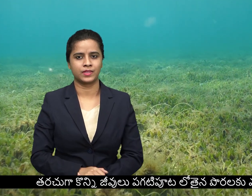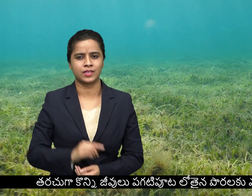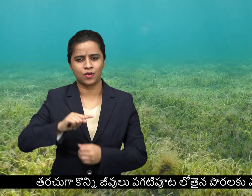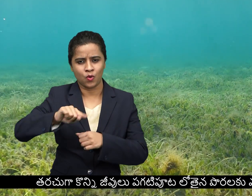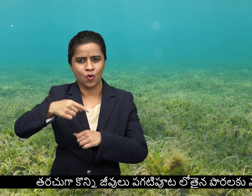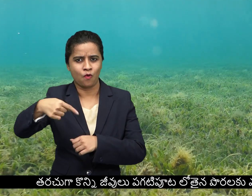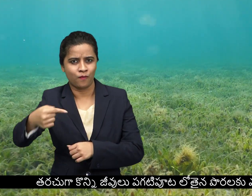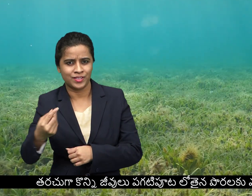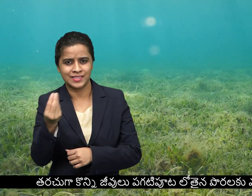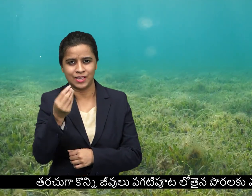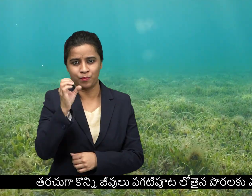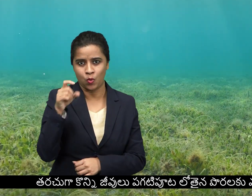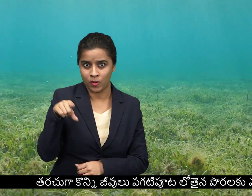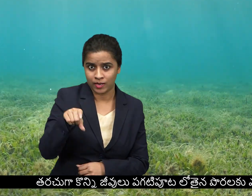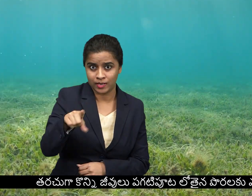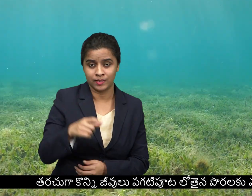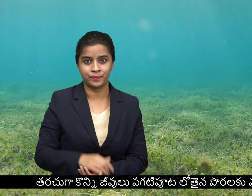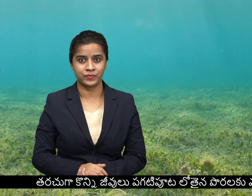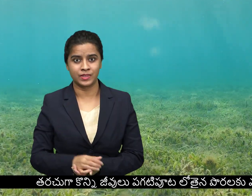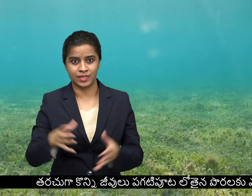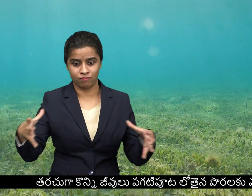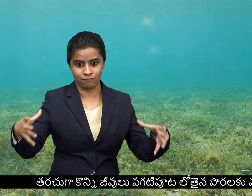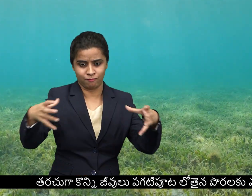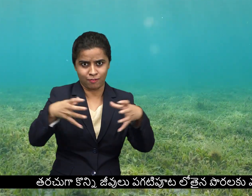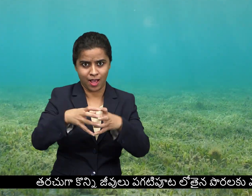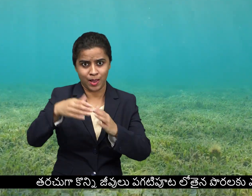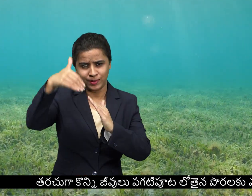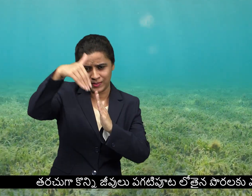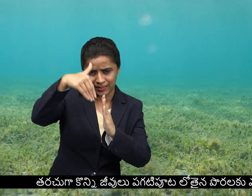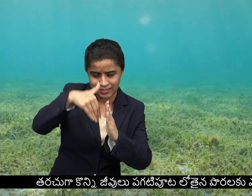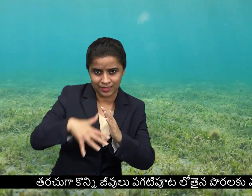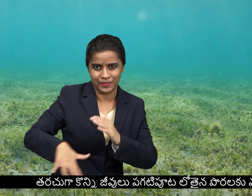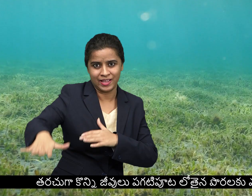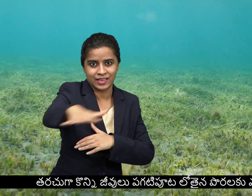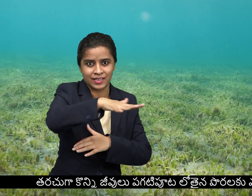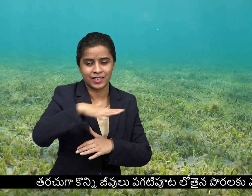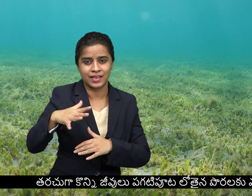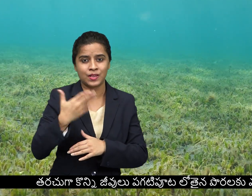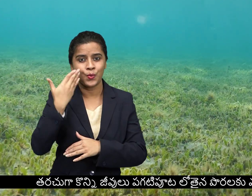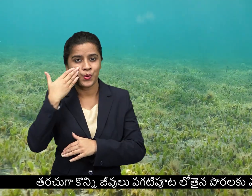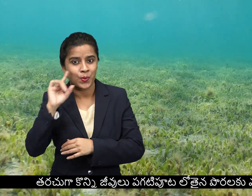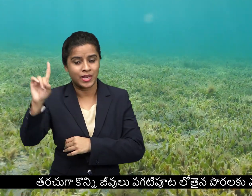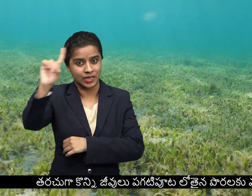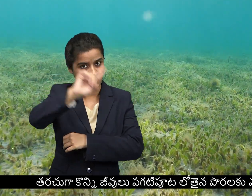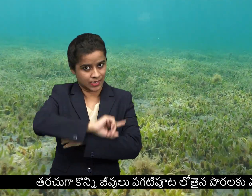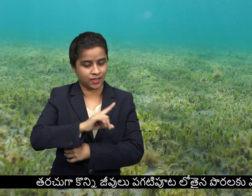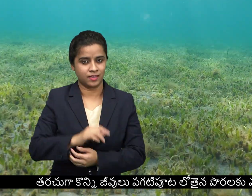తరచుగా కొన్ని జీవులు పగటిపూట లోతైన పొరలకు వలసపోతాయి